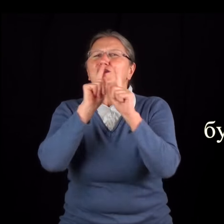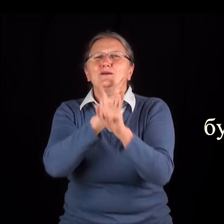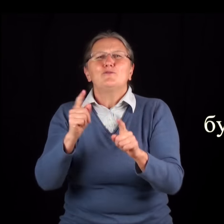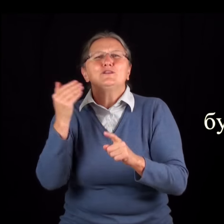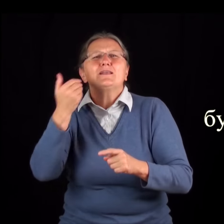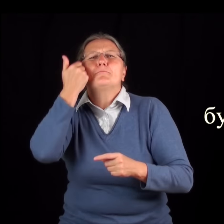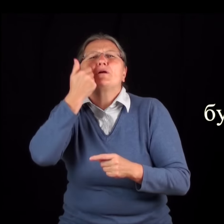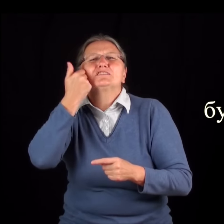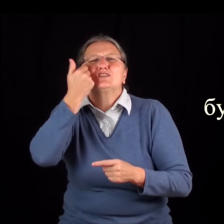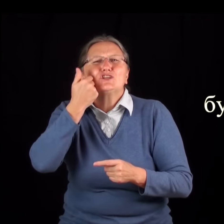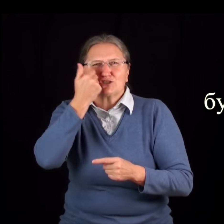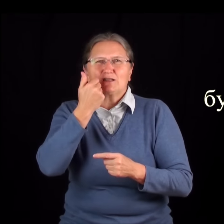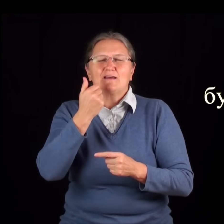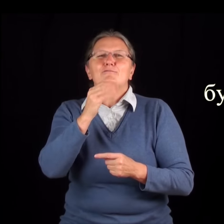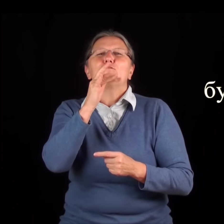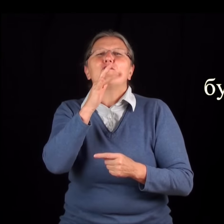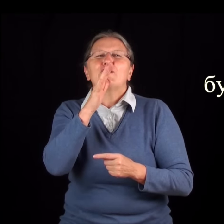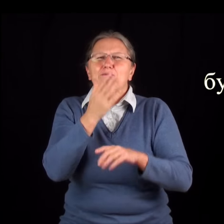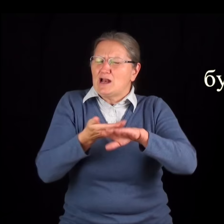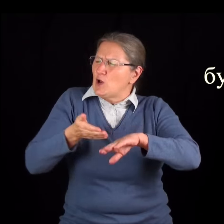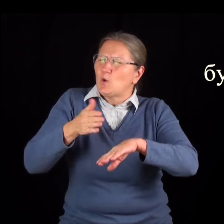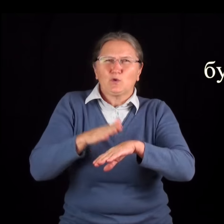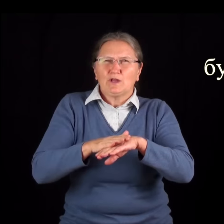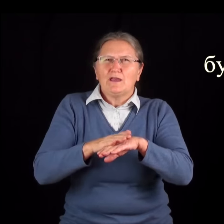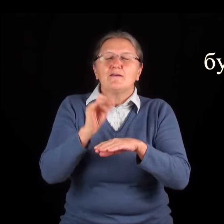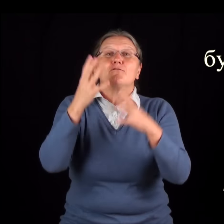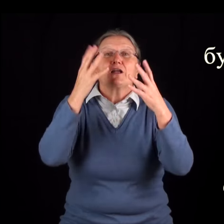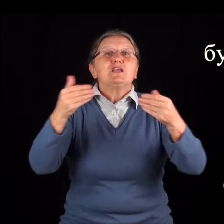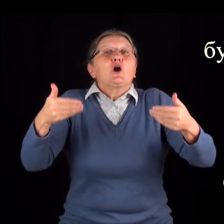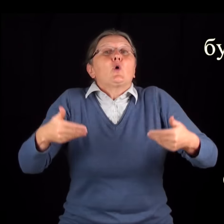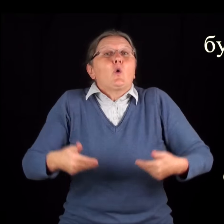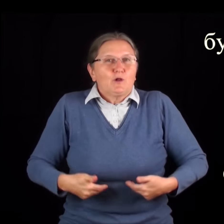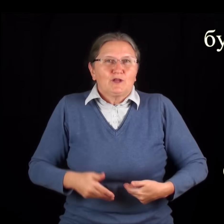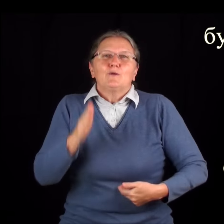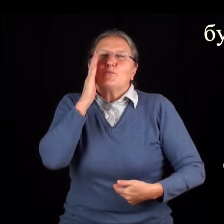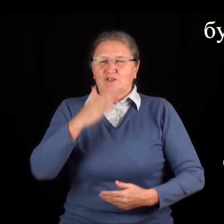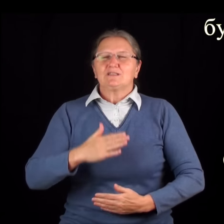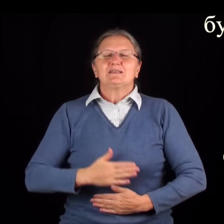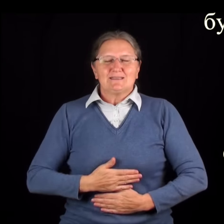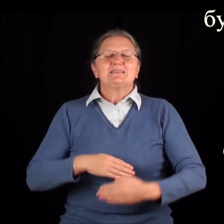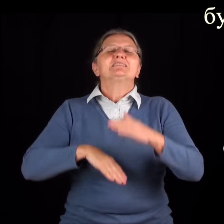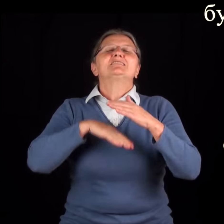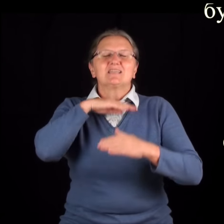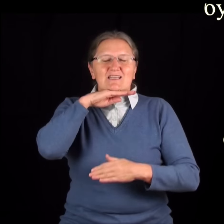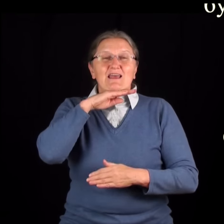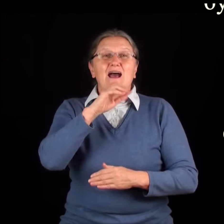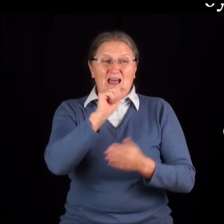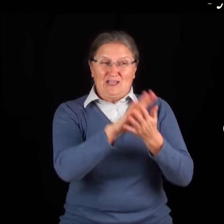Не будут они постыжены во время лютое, и во дни голода будут сыты. А